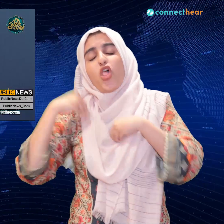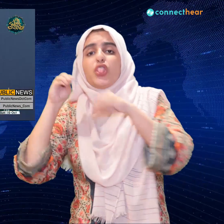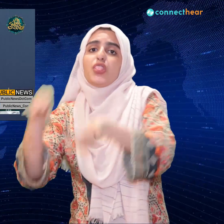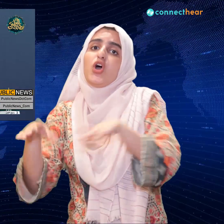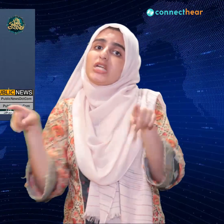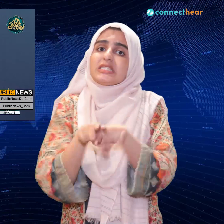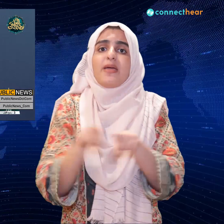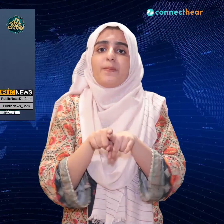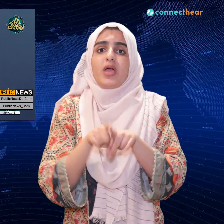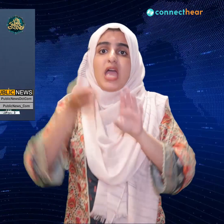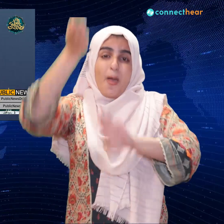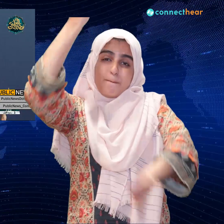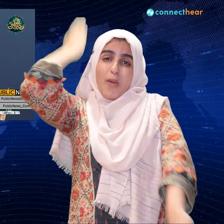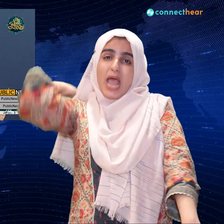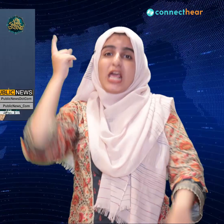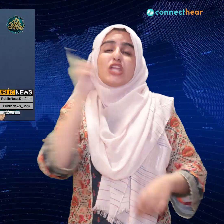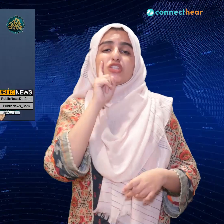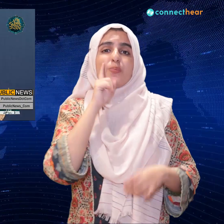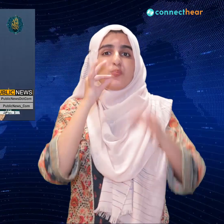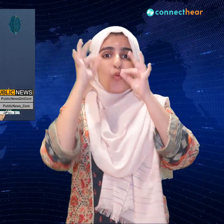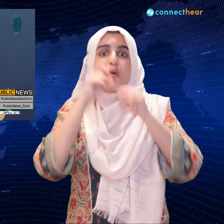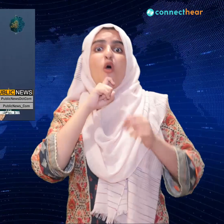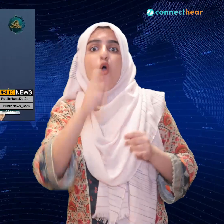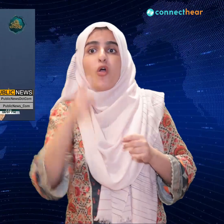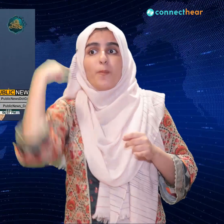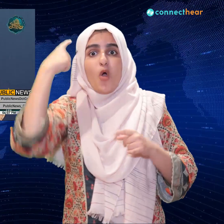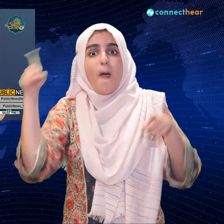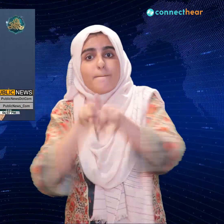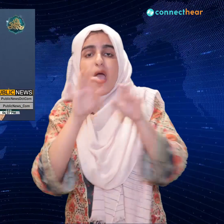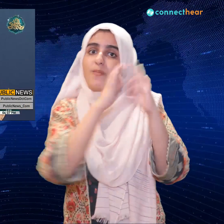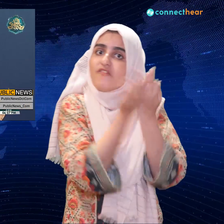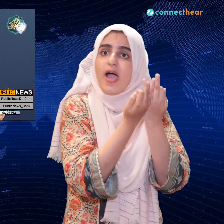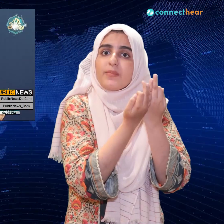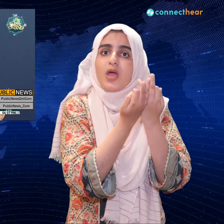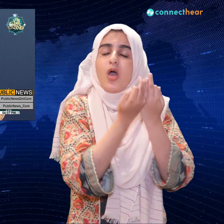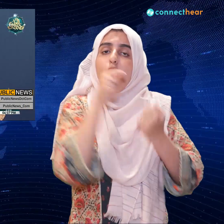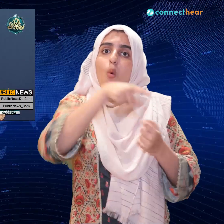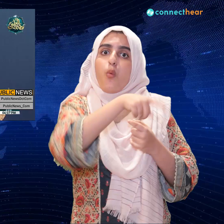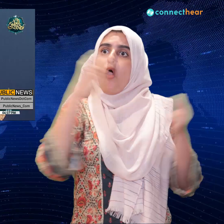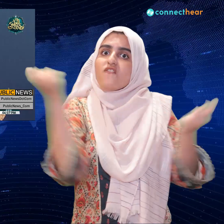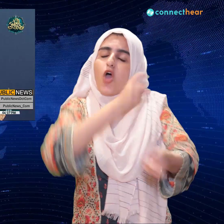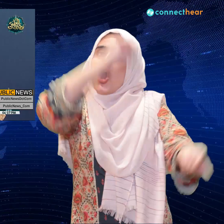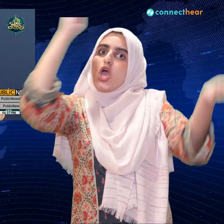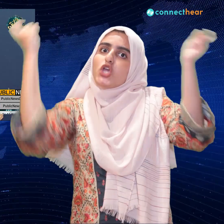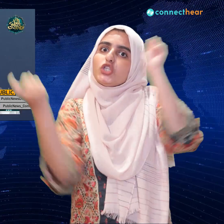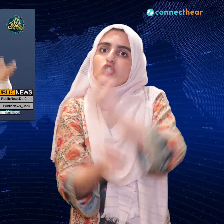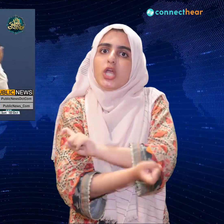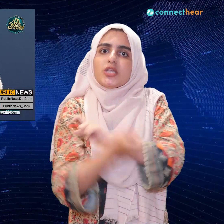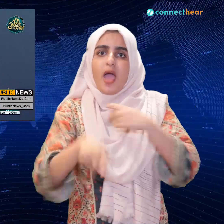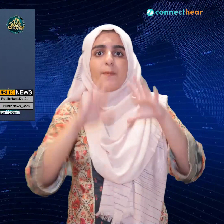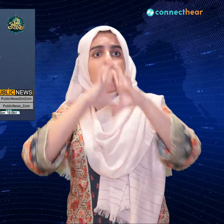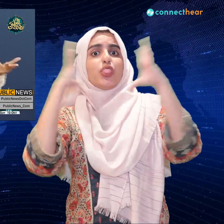ایسا انقلاب آیا ان کو دیکھتے دیکھتے. صرف جو افریقن ہے، جو افریقہ سے لوگ ہیں جو غلام بنے، آپ ساری دنیا میں دیکھ لیں،